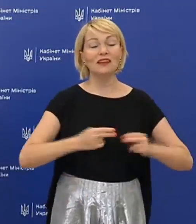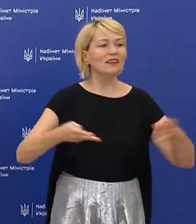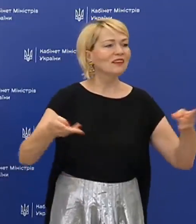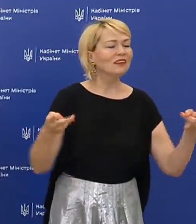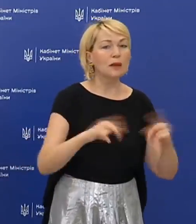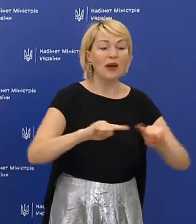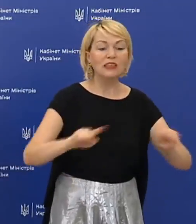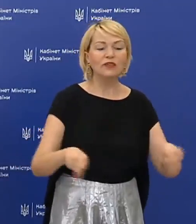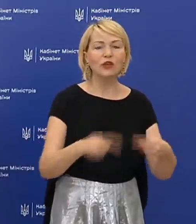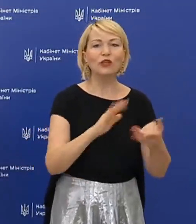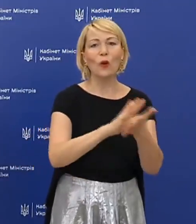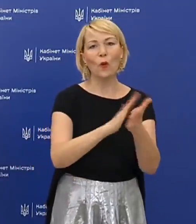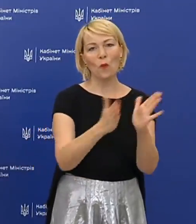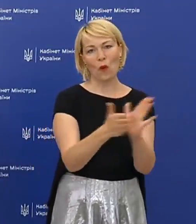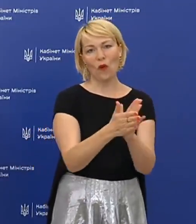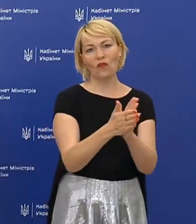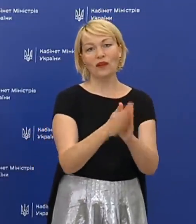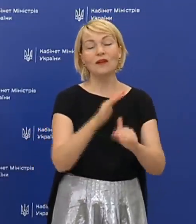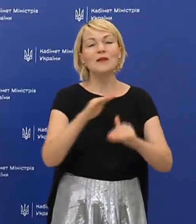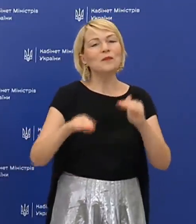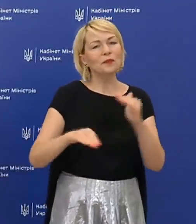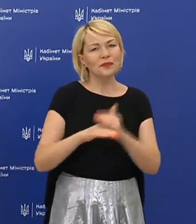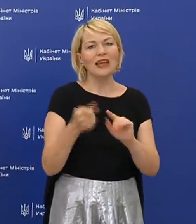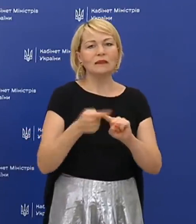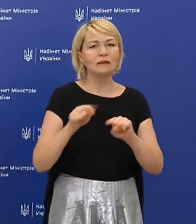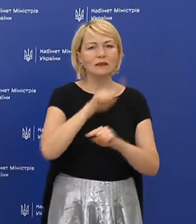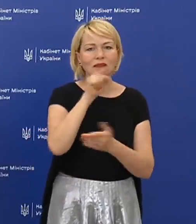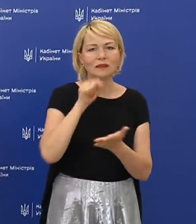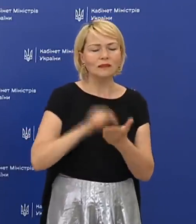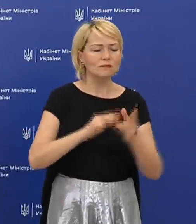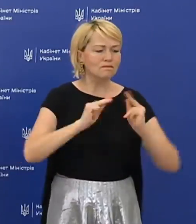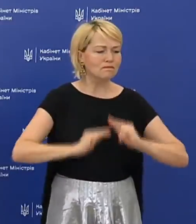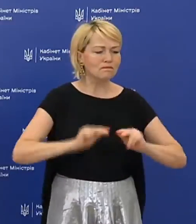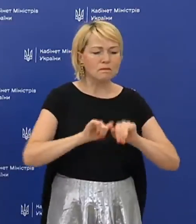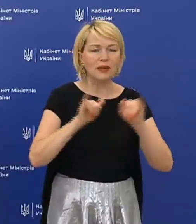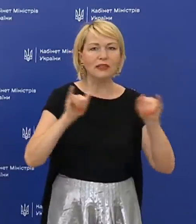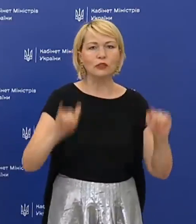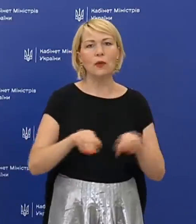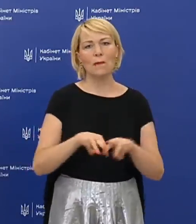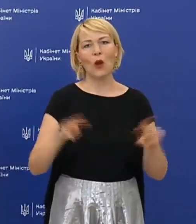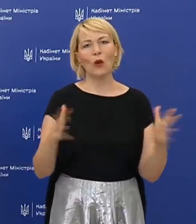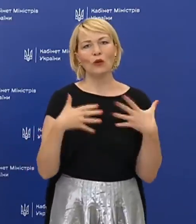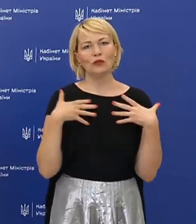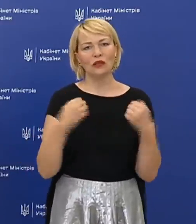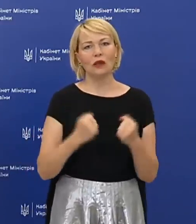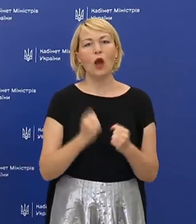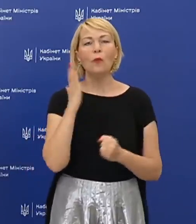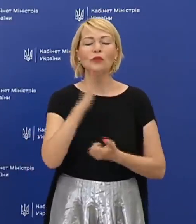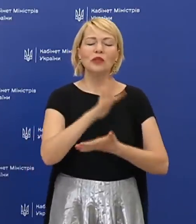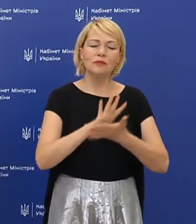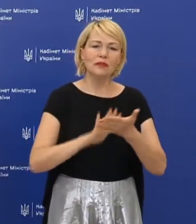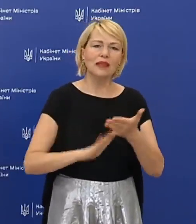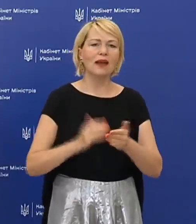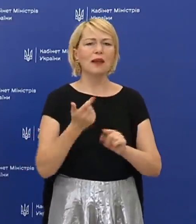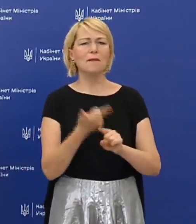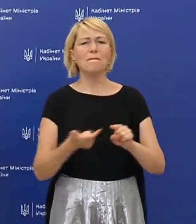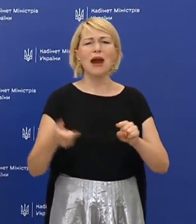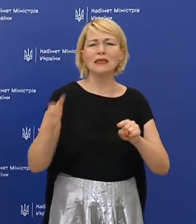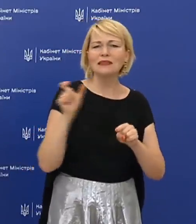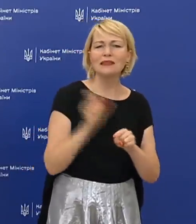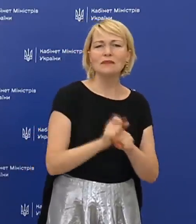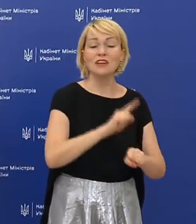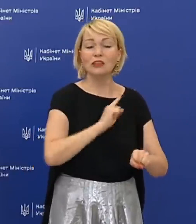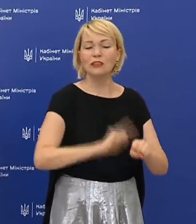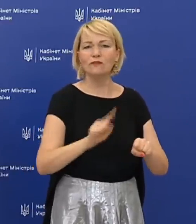треба створити умови. Саме над цим і працює Міністерство охорони здоров'я. І ми будемо і далі максимально